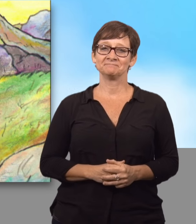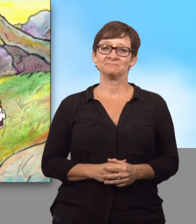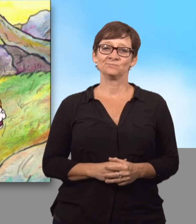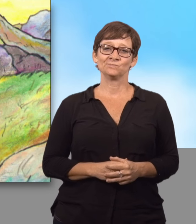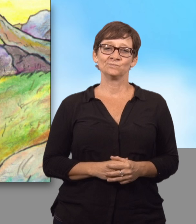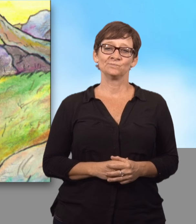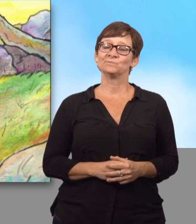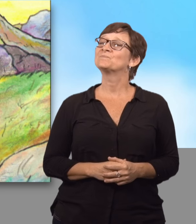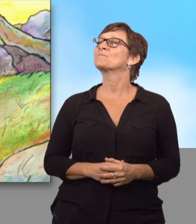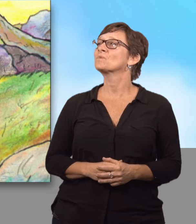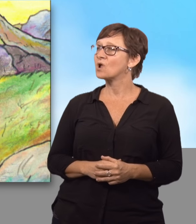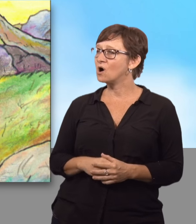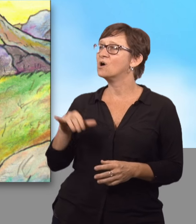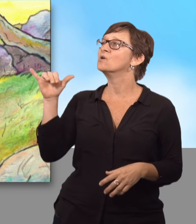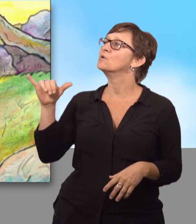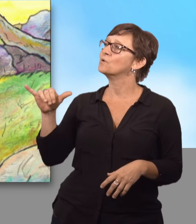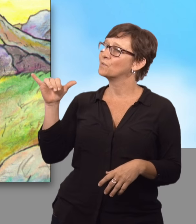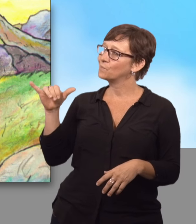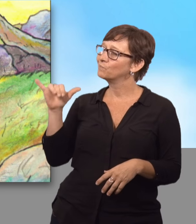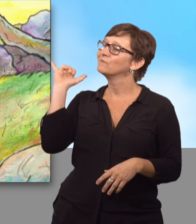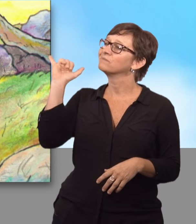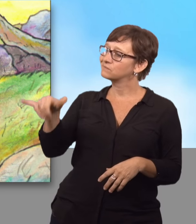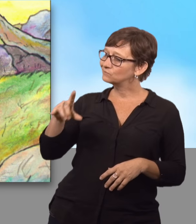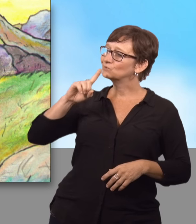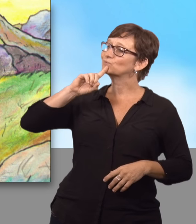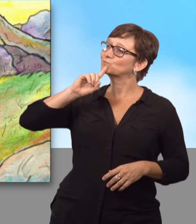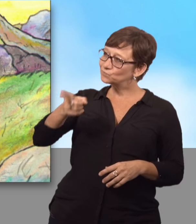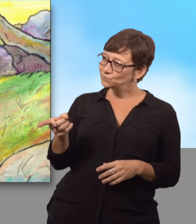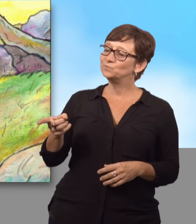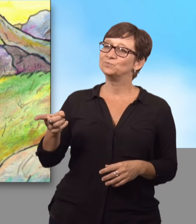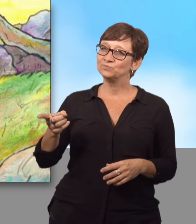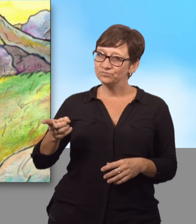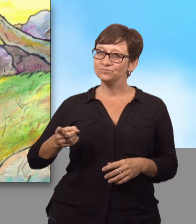Oh, le dije, ahora sí estoy seguro